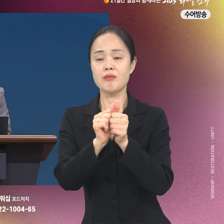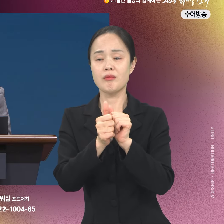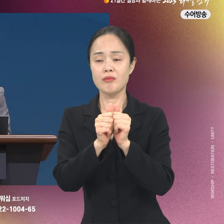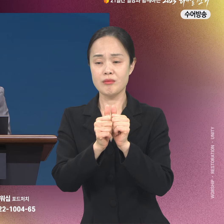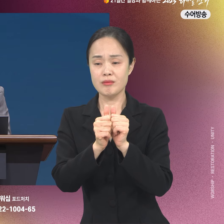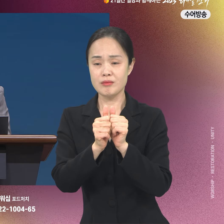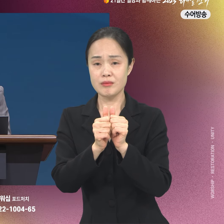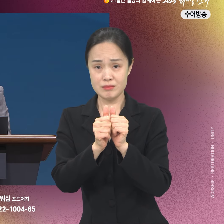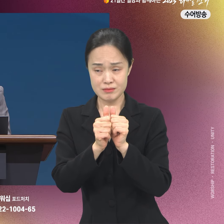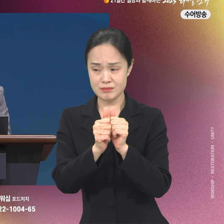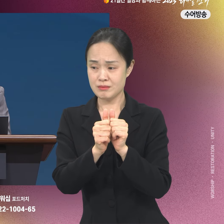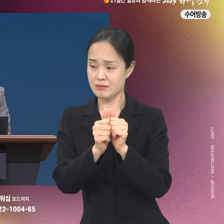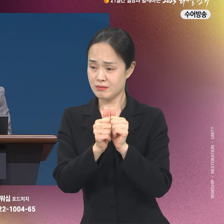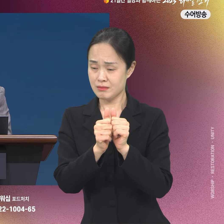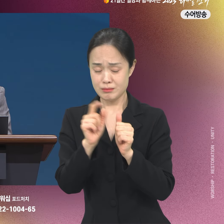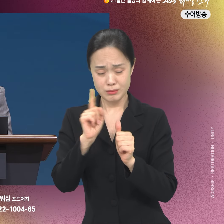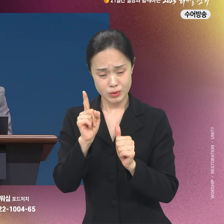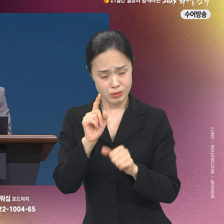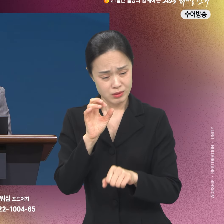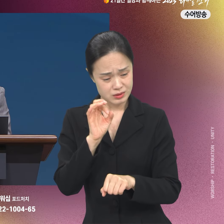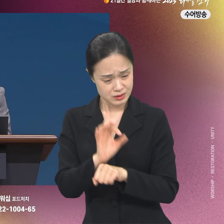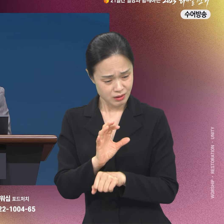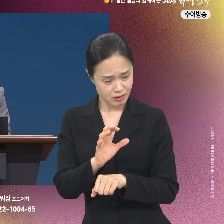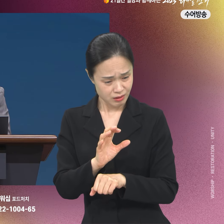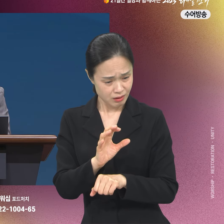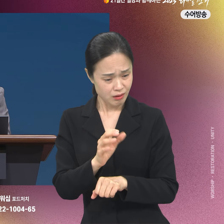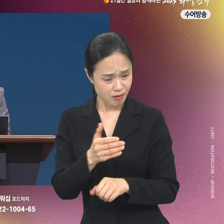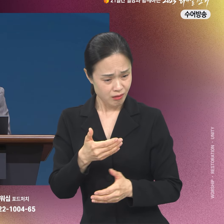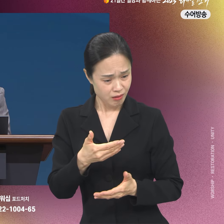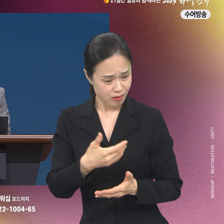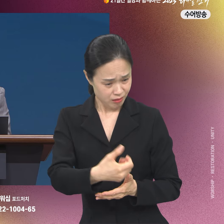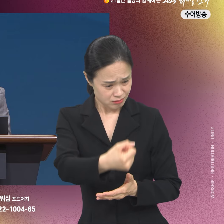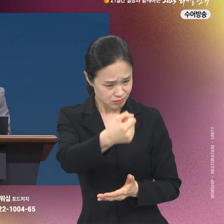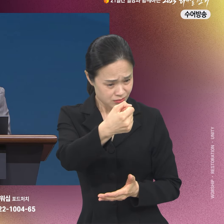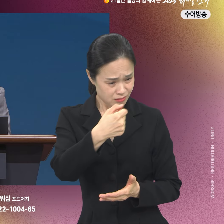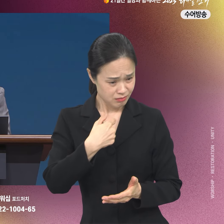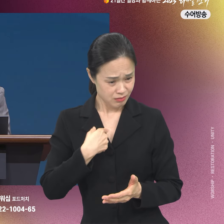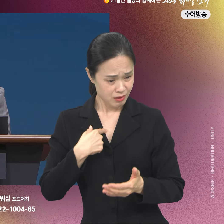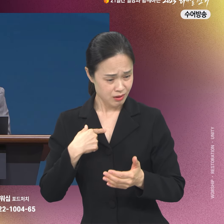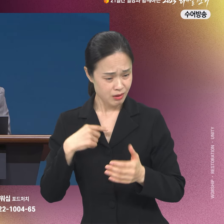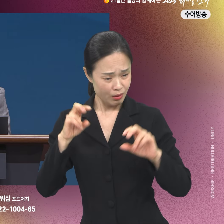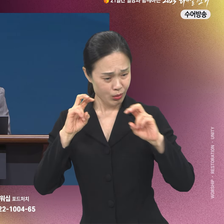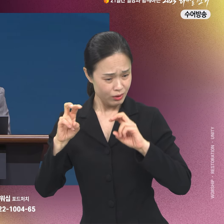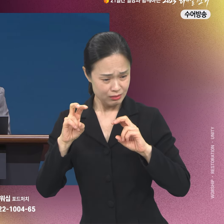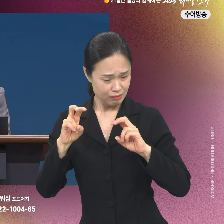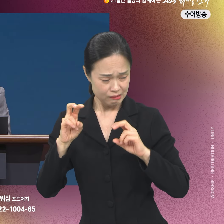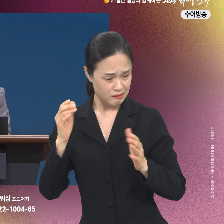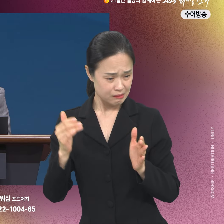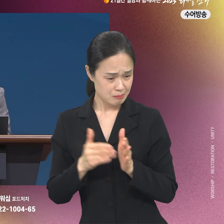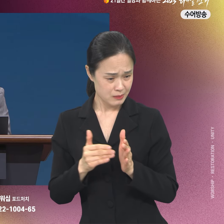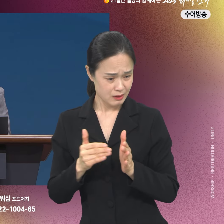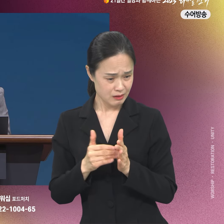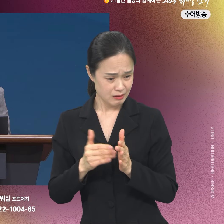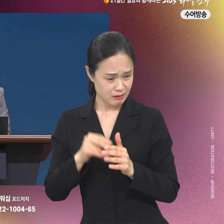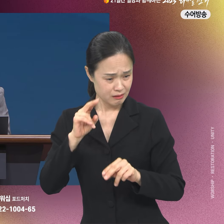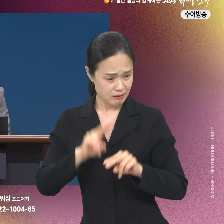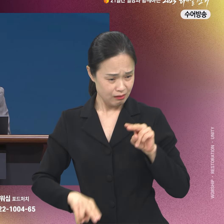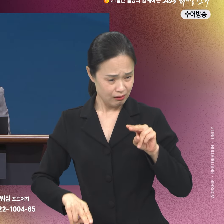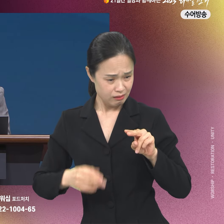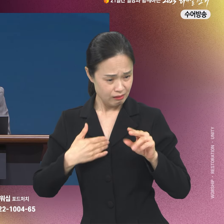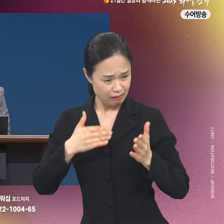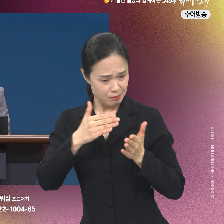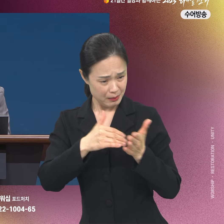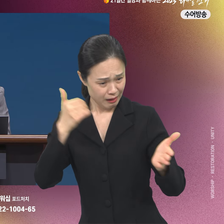합니다. 그때가 아마 저한테 이 작품을 제작하는 데서 가장 큰 어떤 순간이었던 것